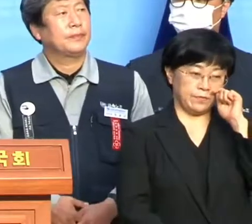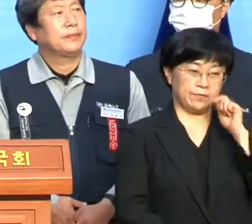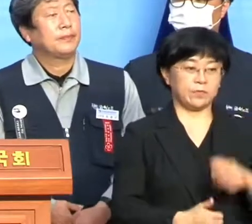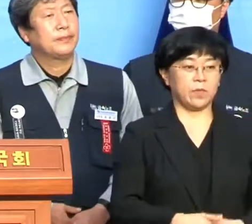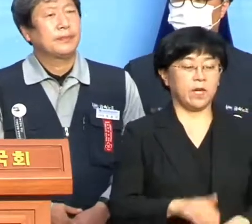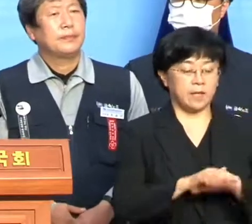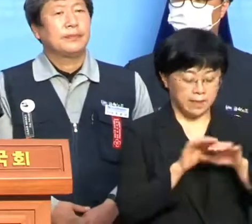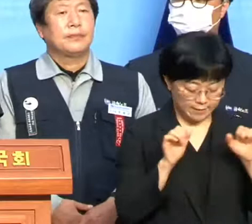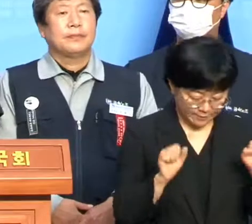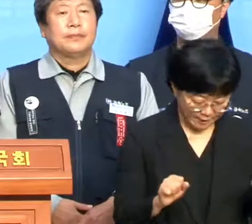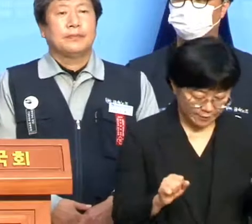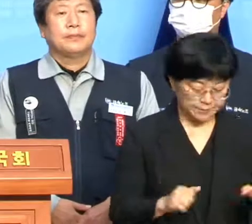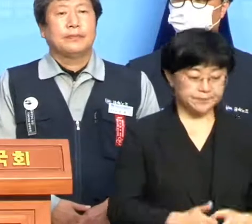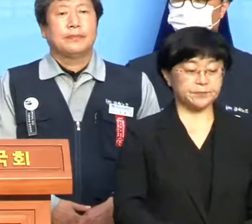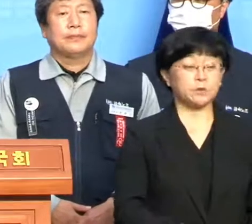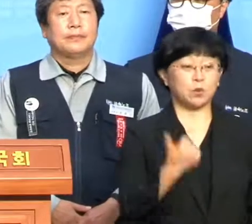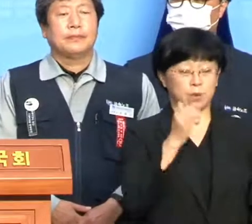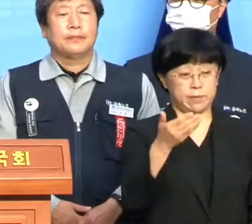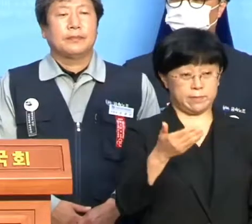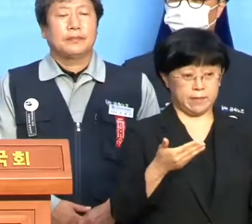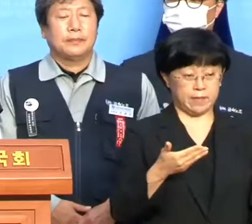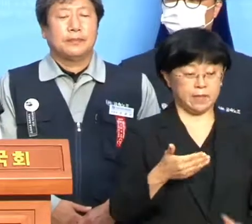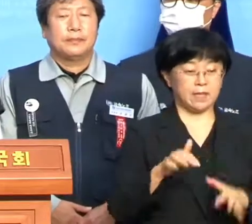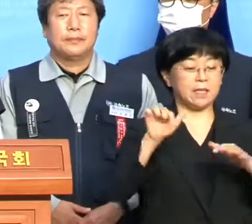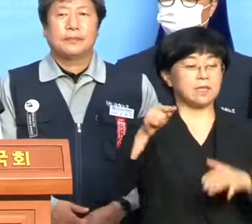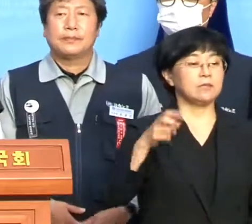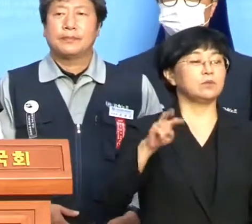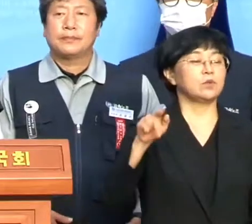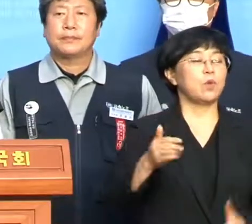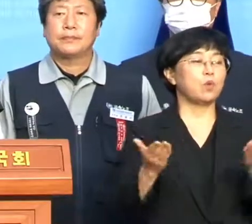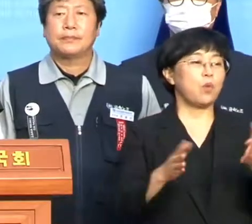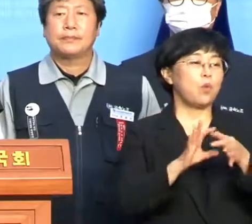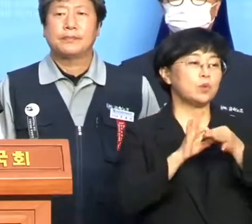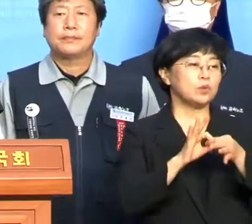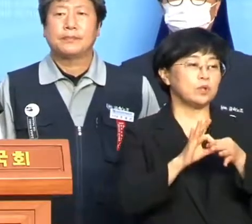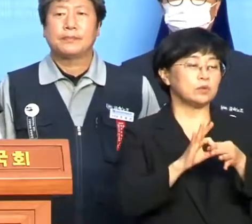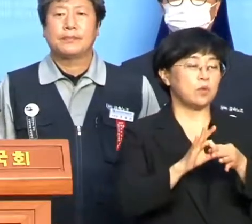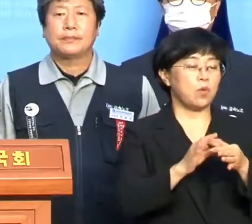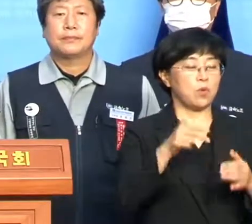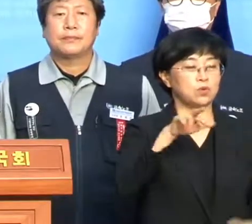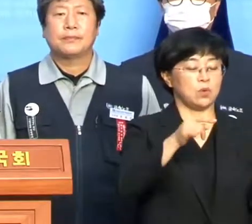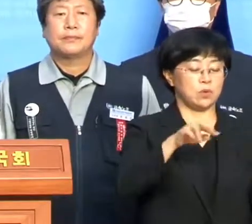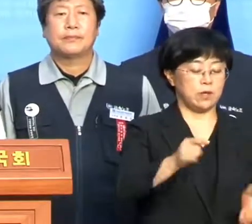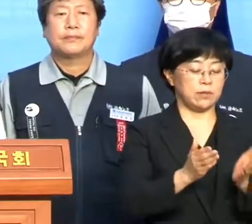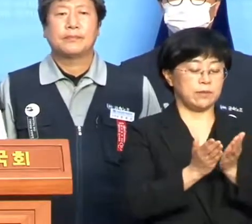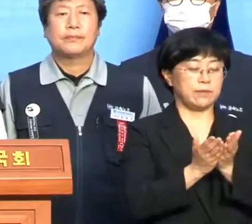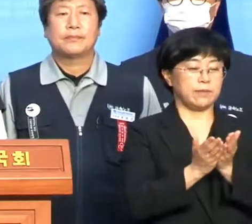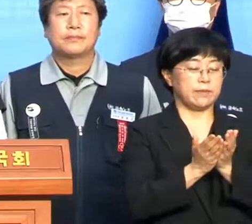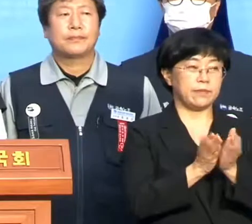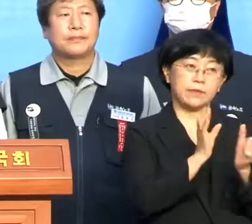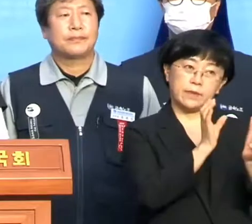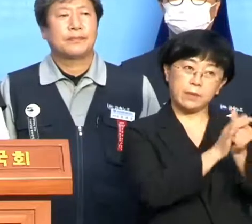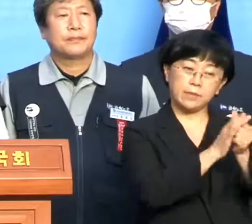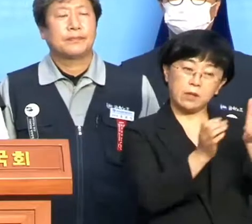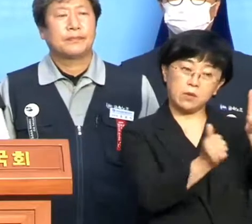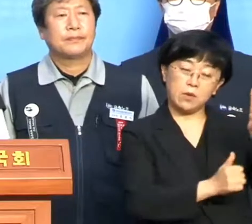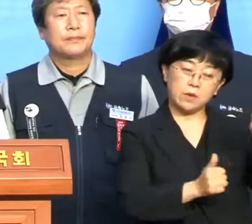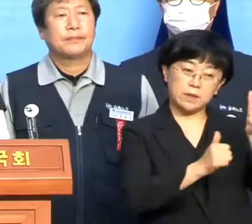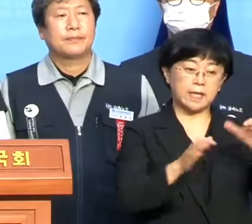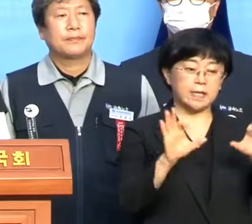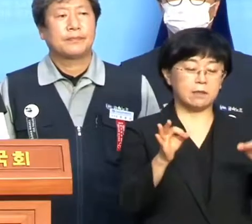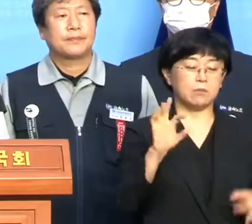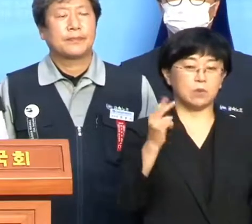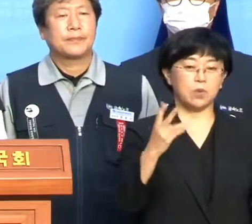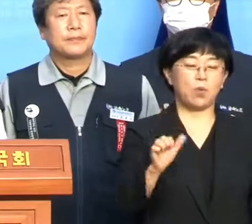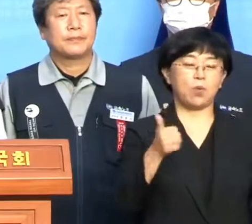네 안녕하십니까 소개받은 금속노조 에서 조선 담당 임원을 맡고 있는 수석부위원장 김용하